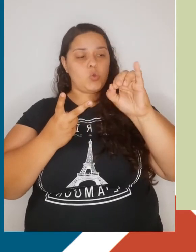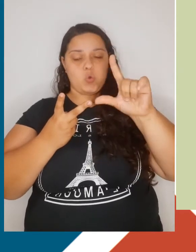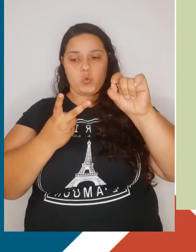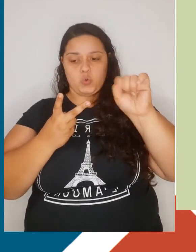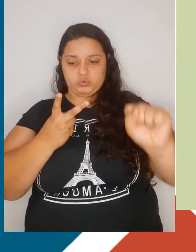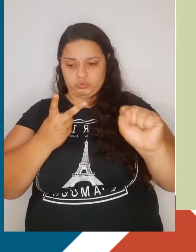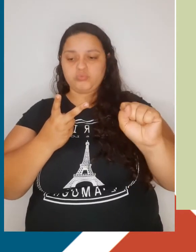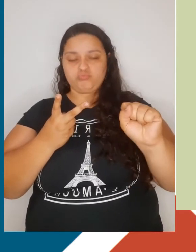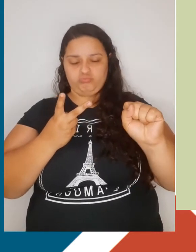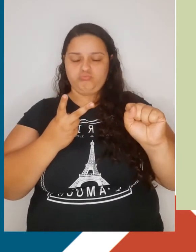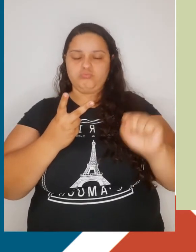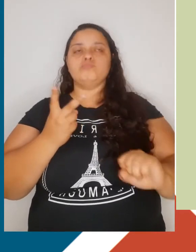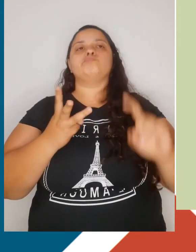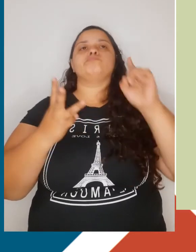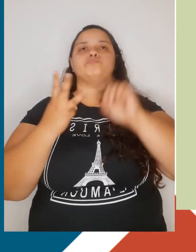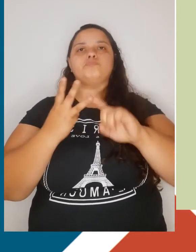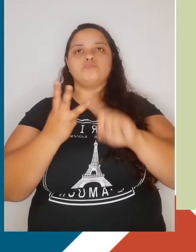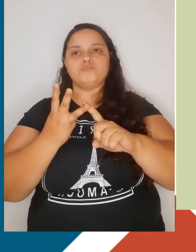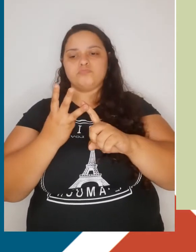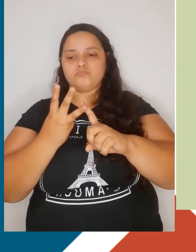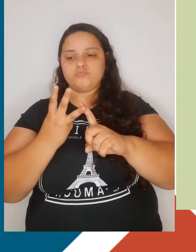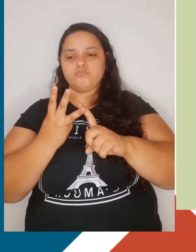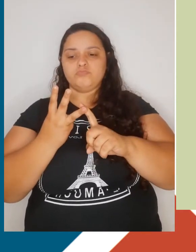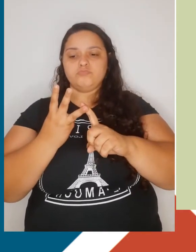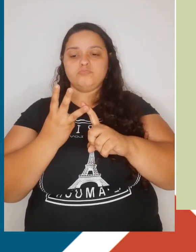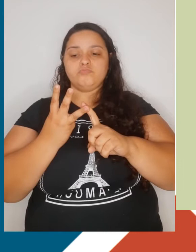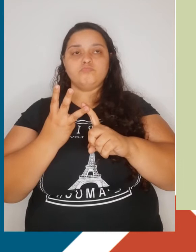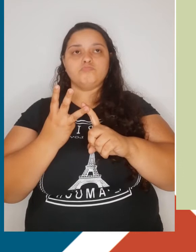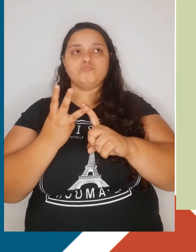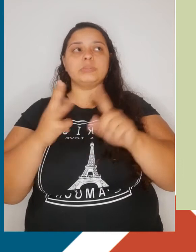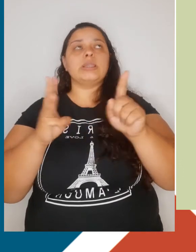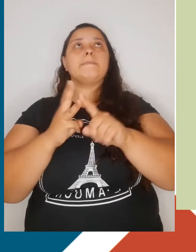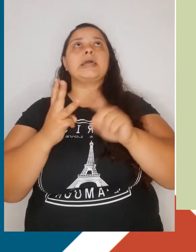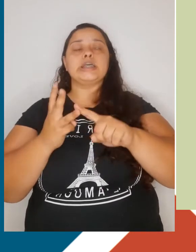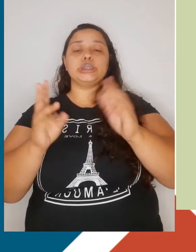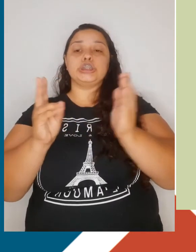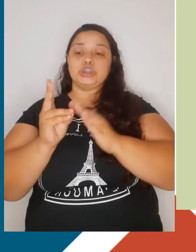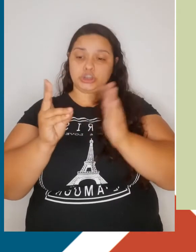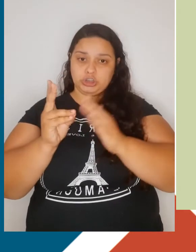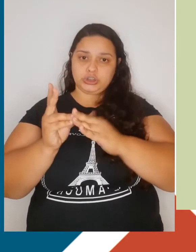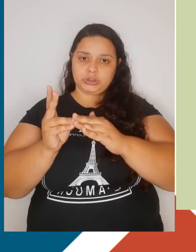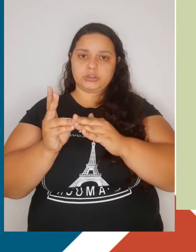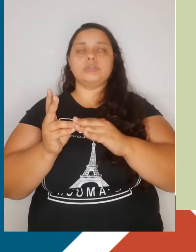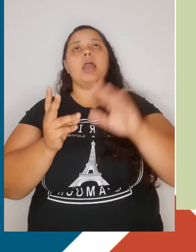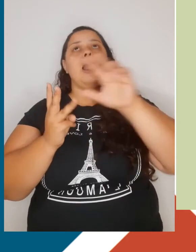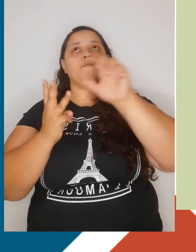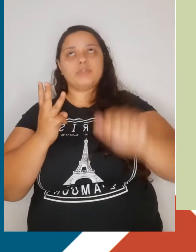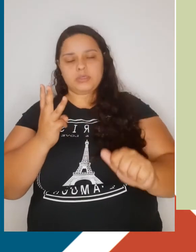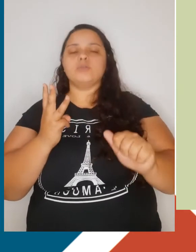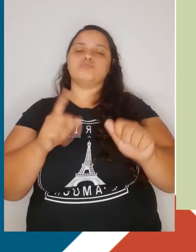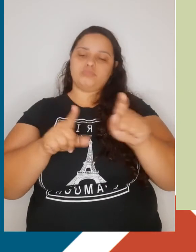Américas, os crioulos, filhos desses espanhóis nascidos já nas Américas, e também